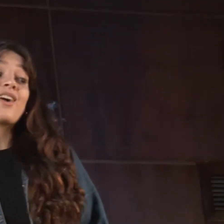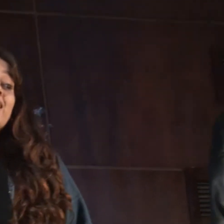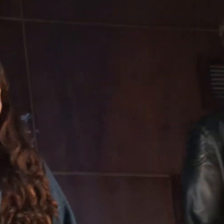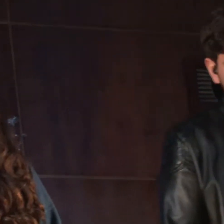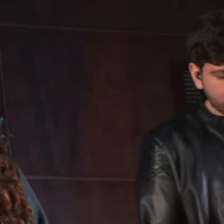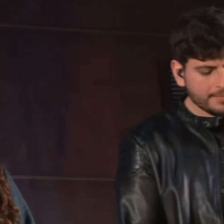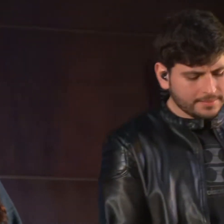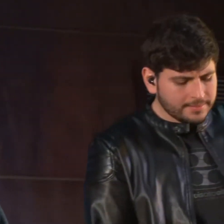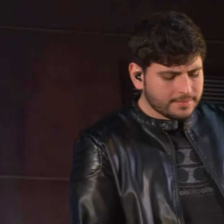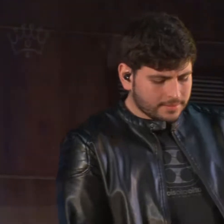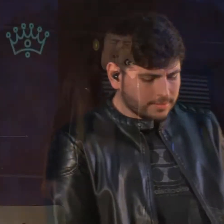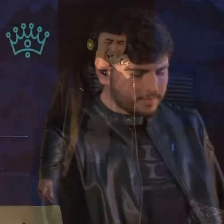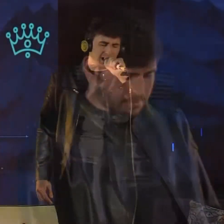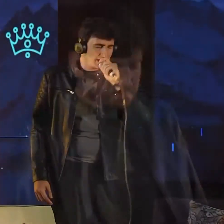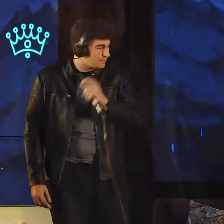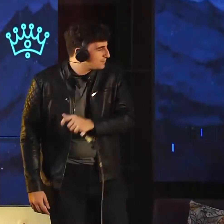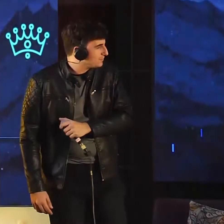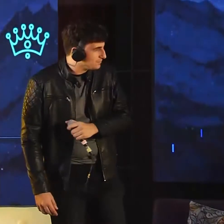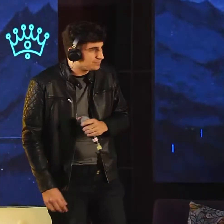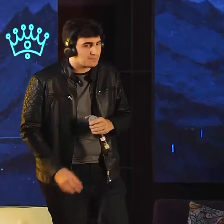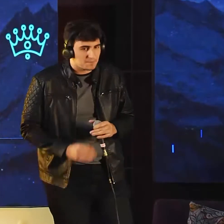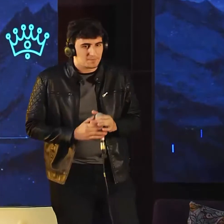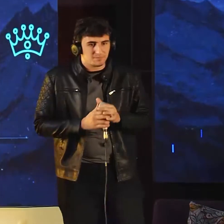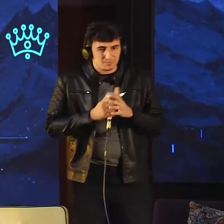expressar. A ordem é avançar.